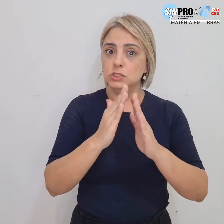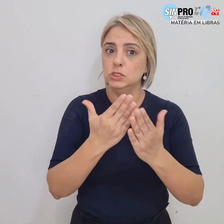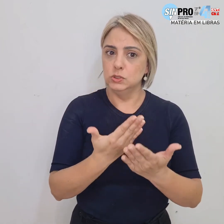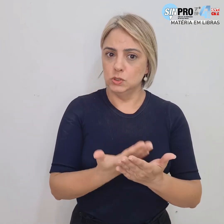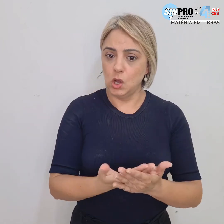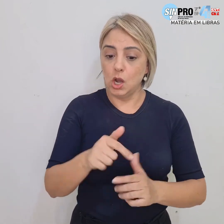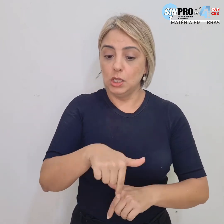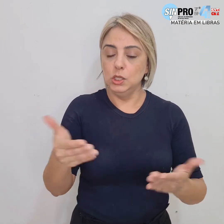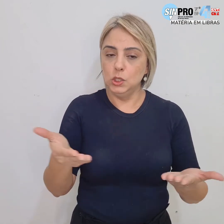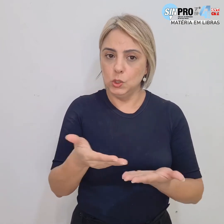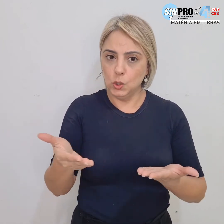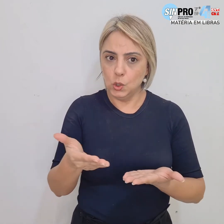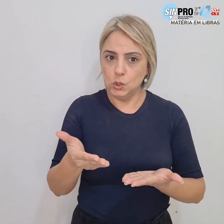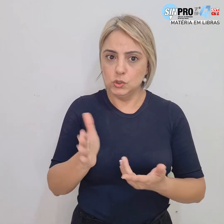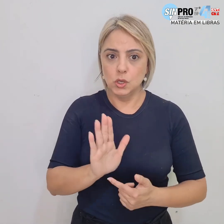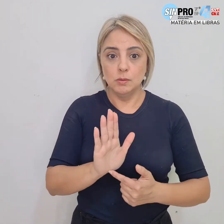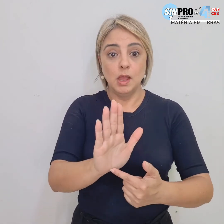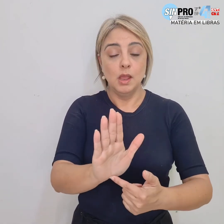que hoje contribuem com a alíquota de